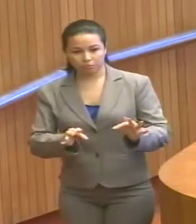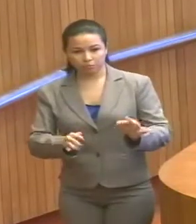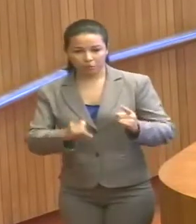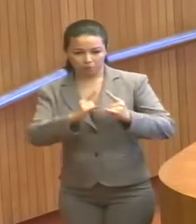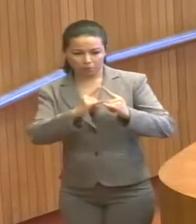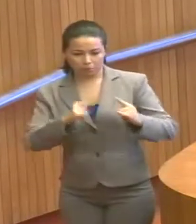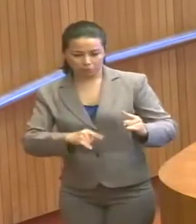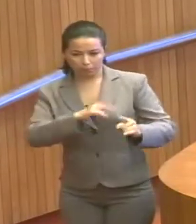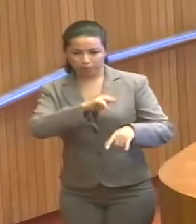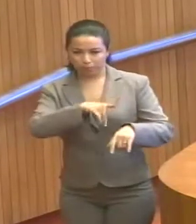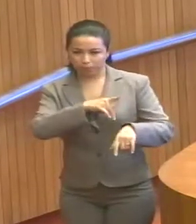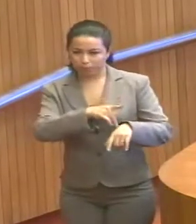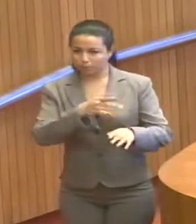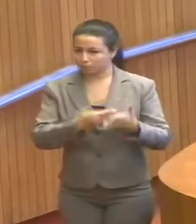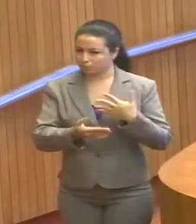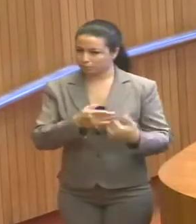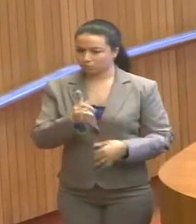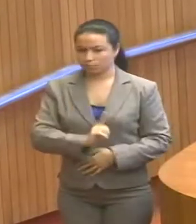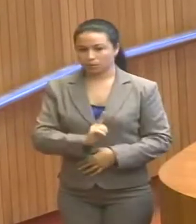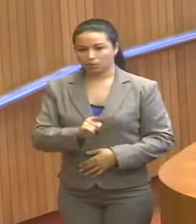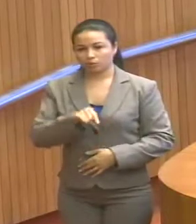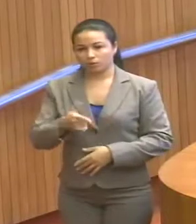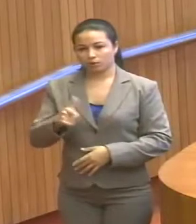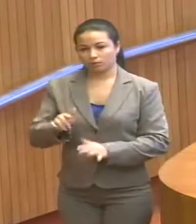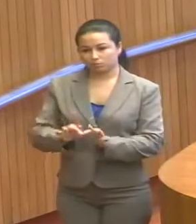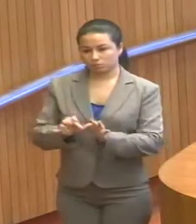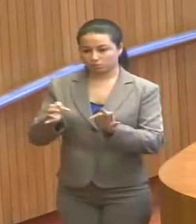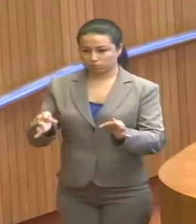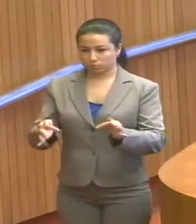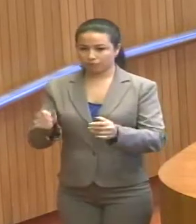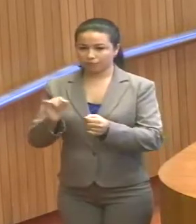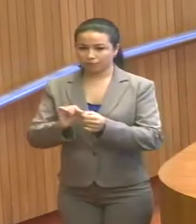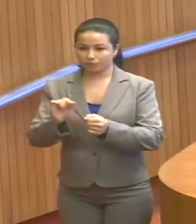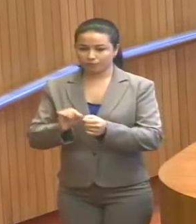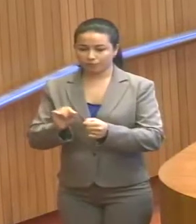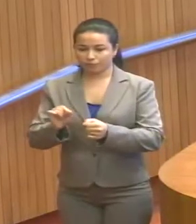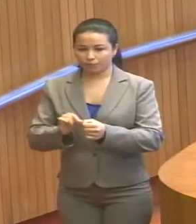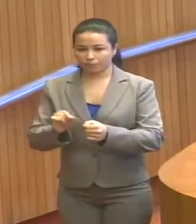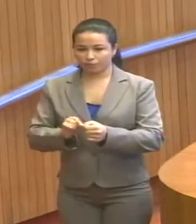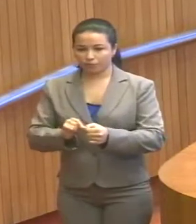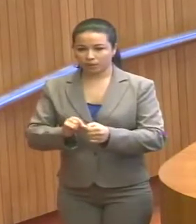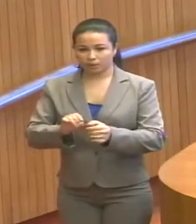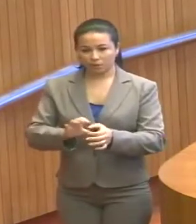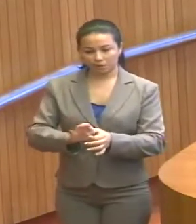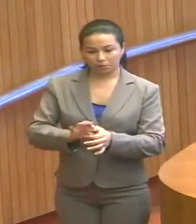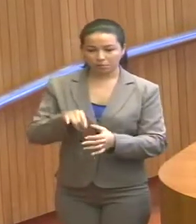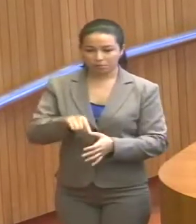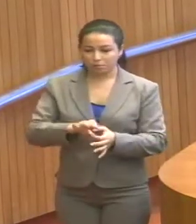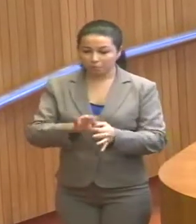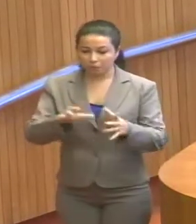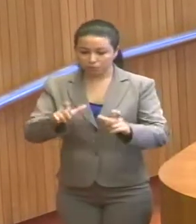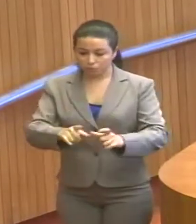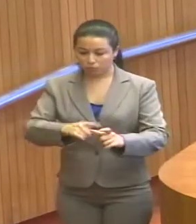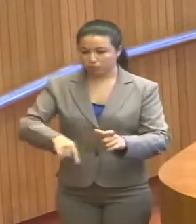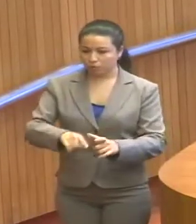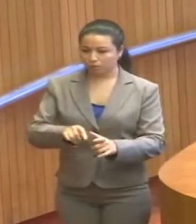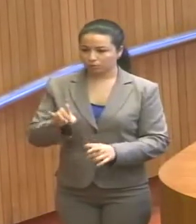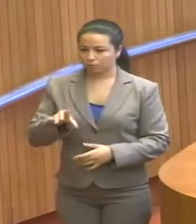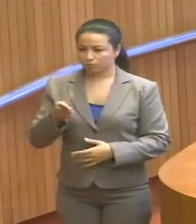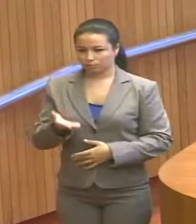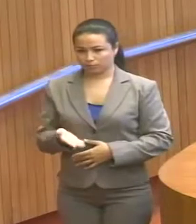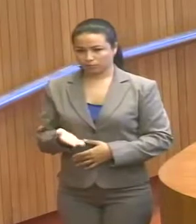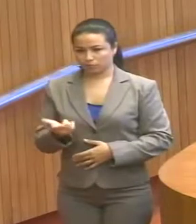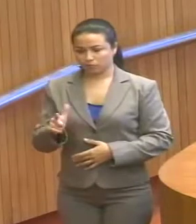de uma praça por si só. Não é simplesmente fazer uma desocupação por si só. Não é